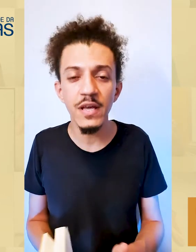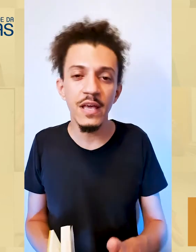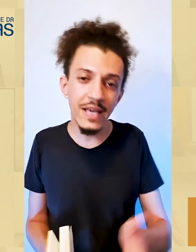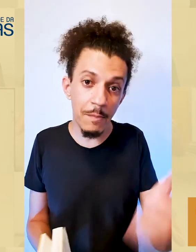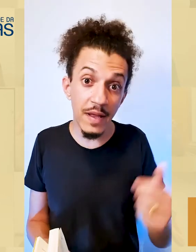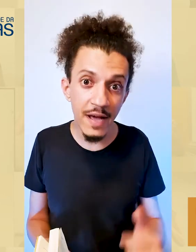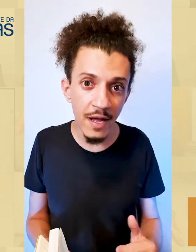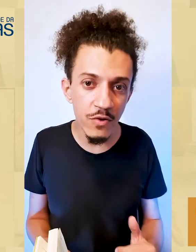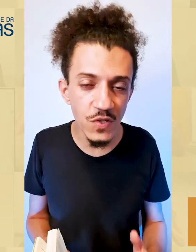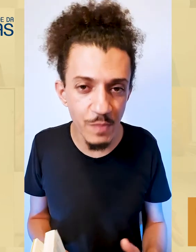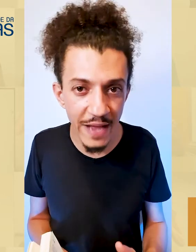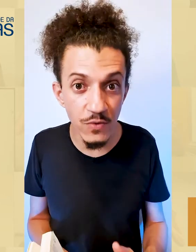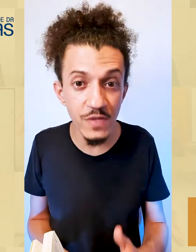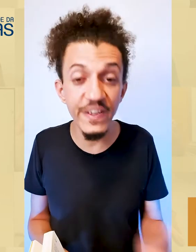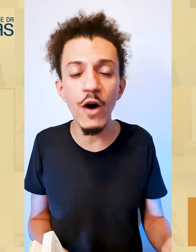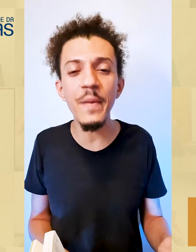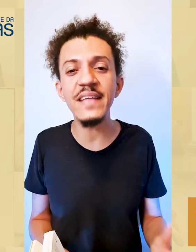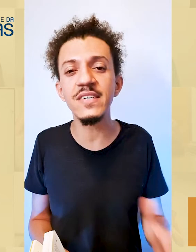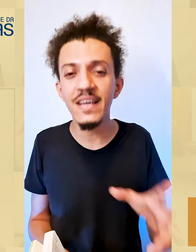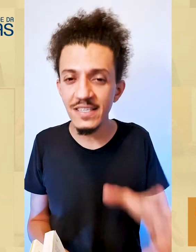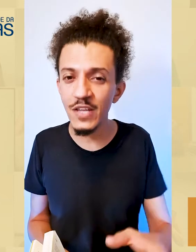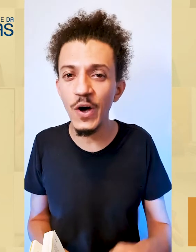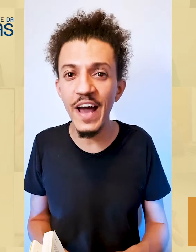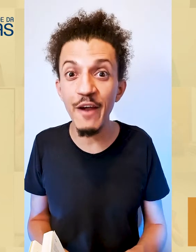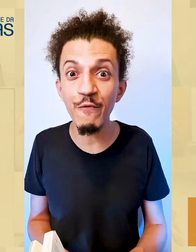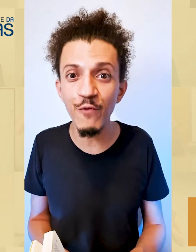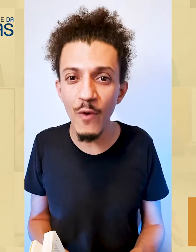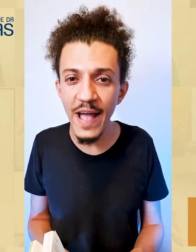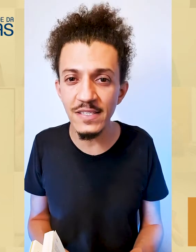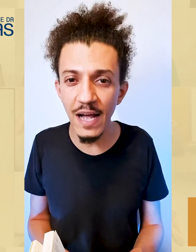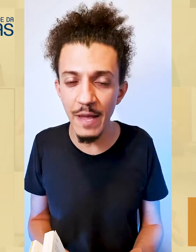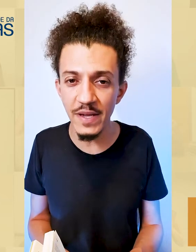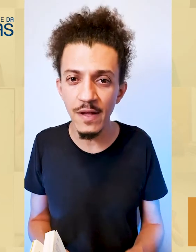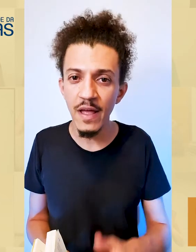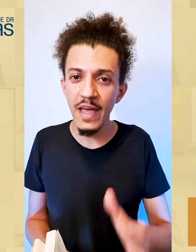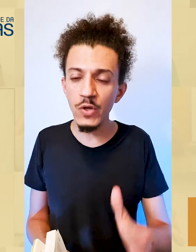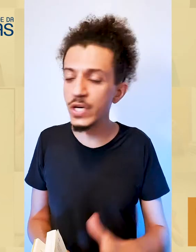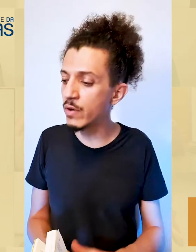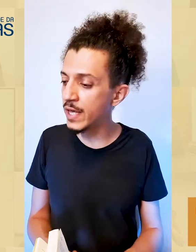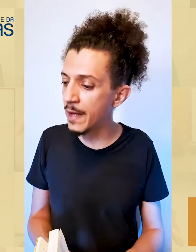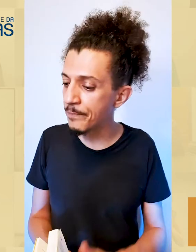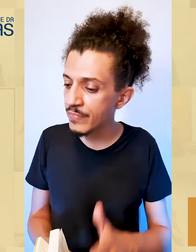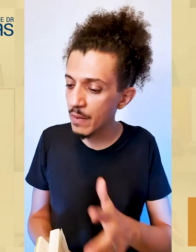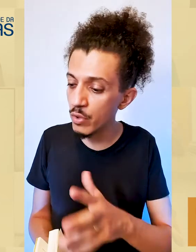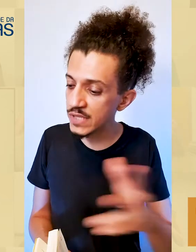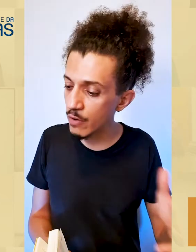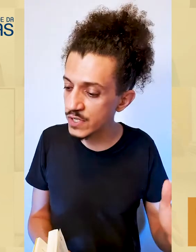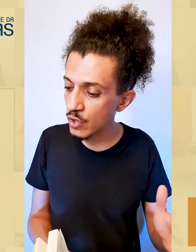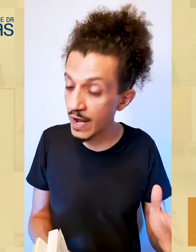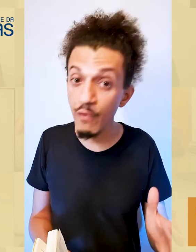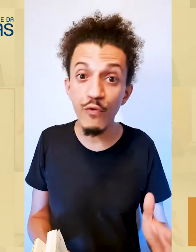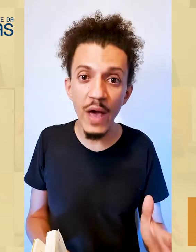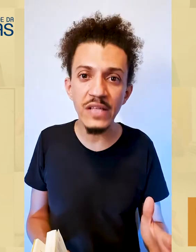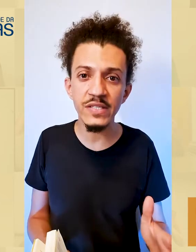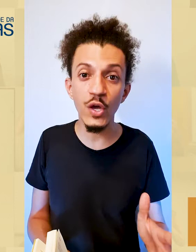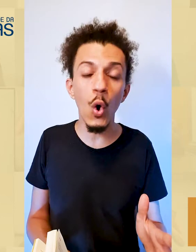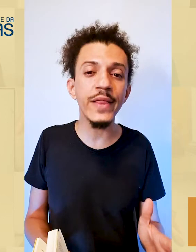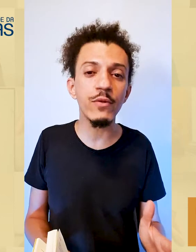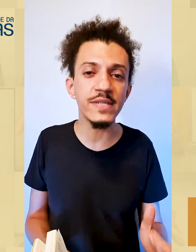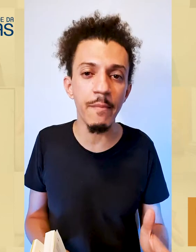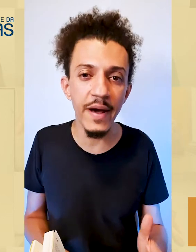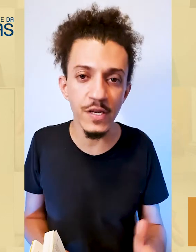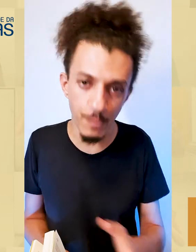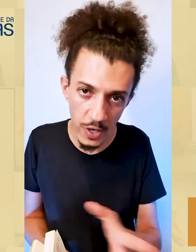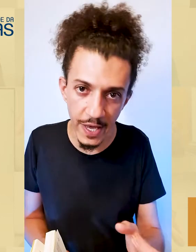Zanotti, e que aplicando nossos métodos finalmente se tornaram fluentes na Libras. Eu digo que muitos alunos se tornaram fluentes em